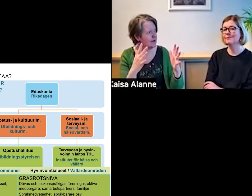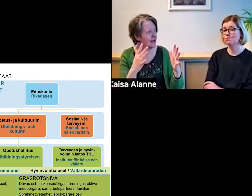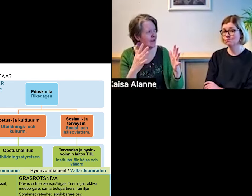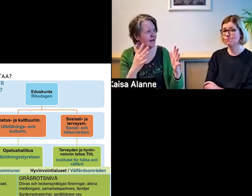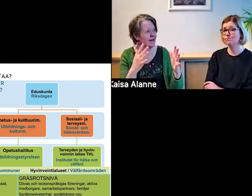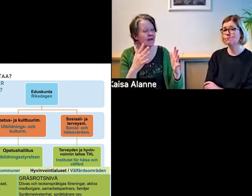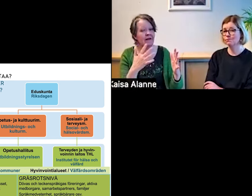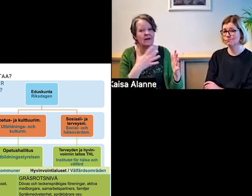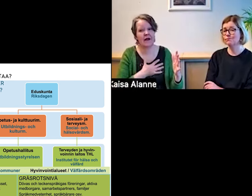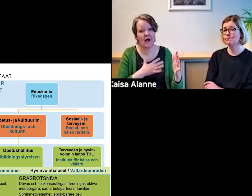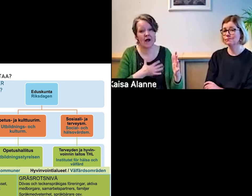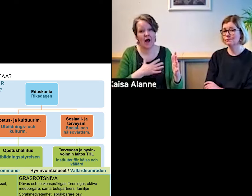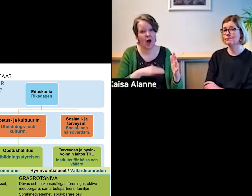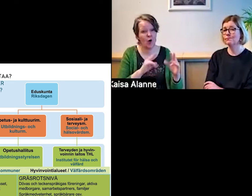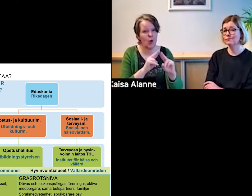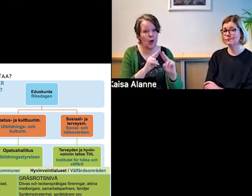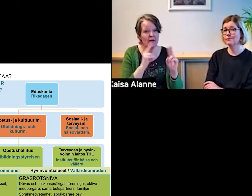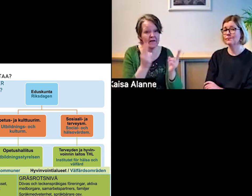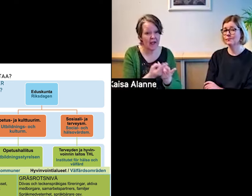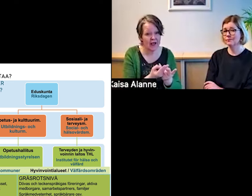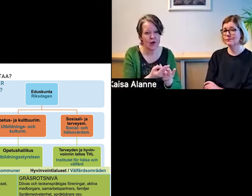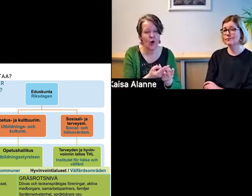edelleen siellä lasten elämässä.